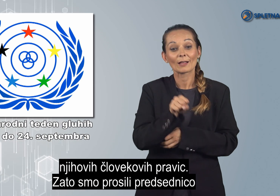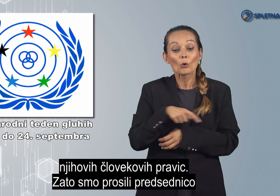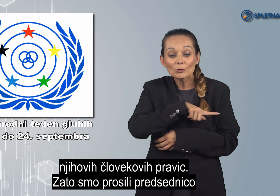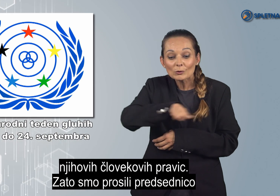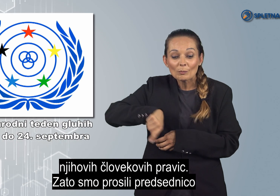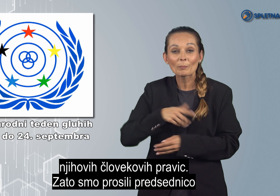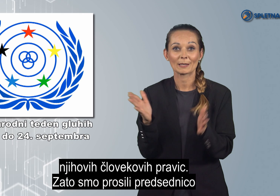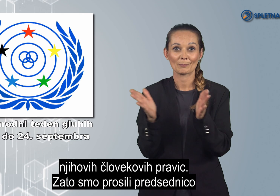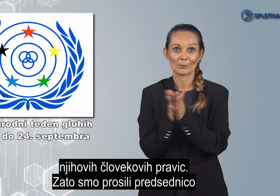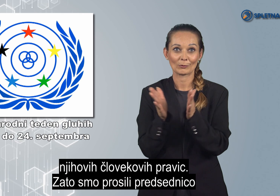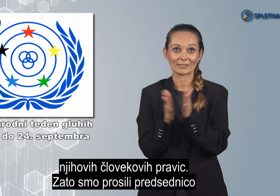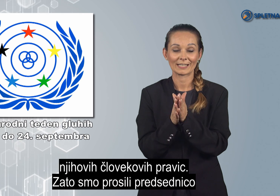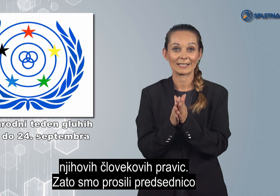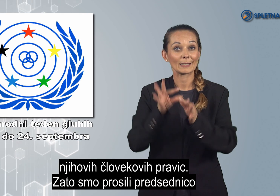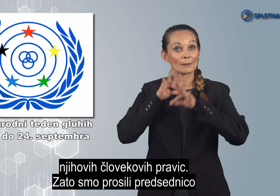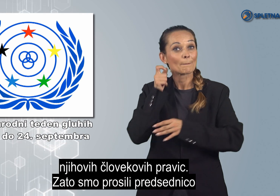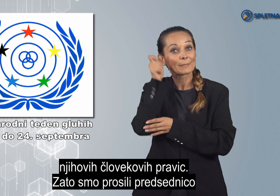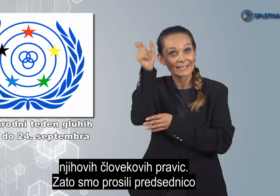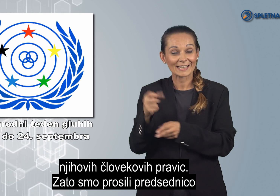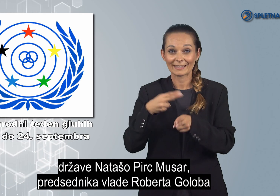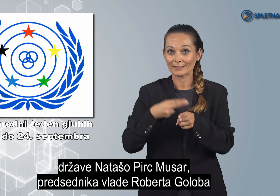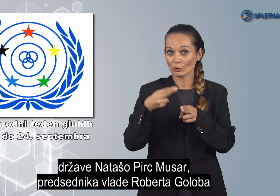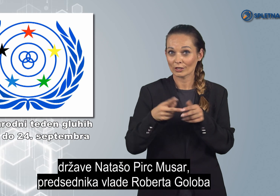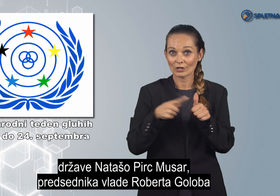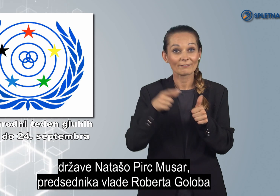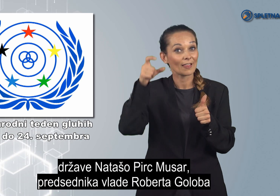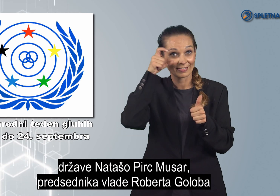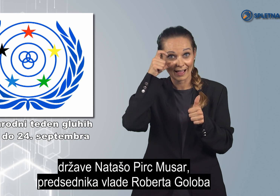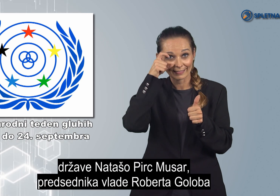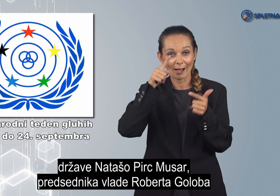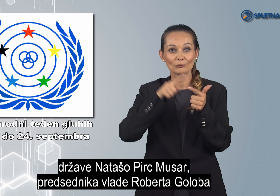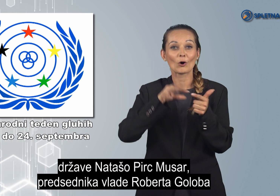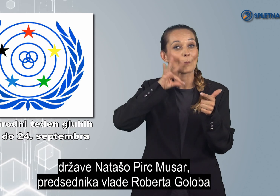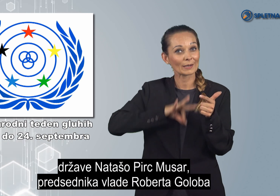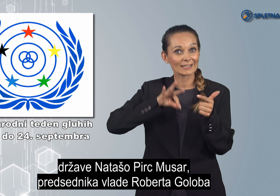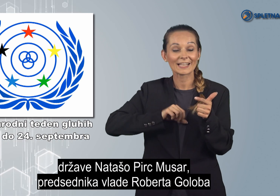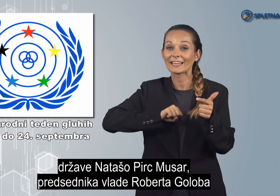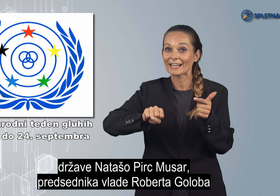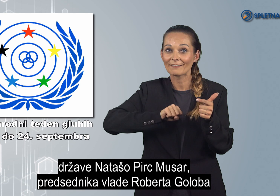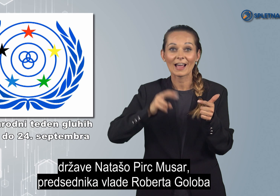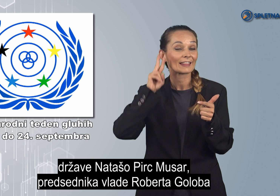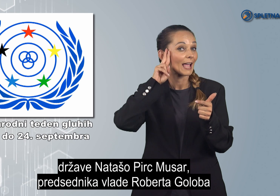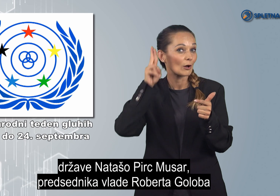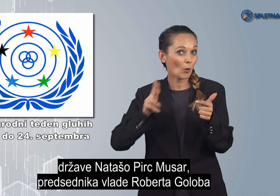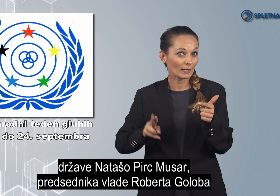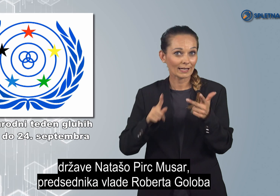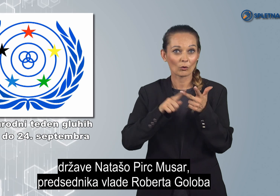Zato smo prosili predsednico države Natašo Pirc Musar, predsednika vlade Roberta Goloba in predsednico državnega